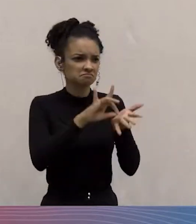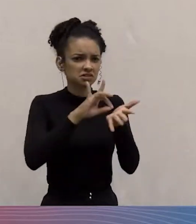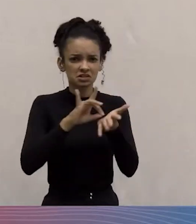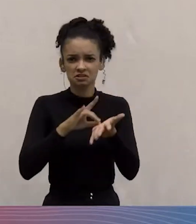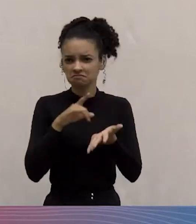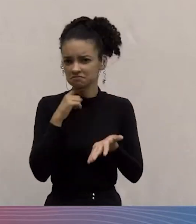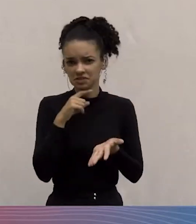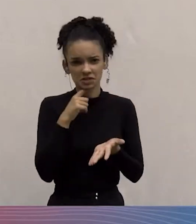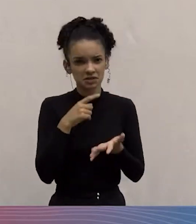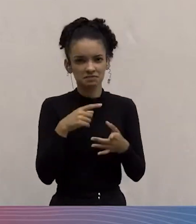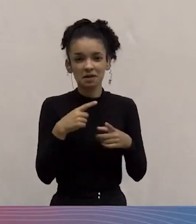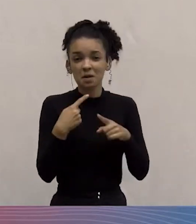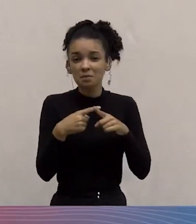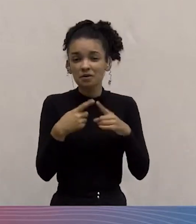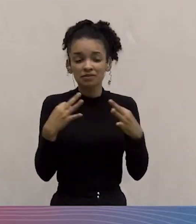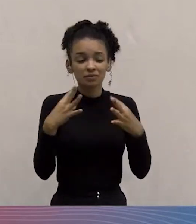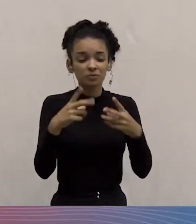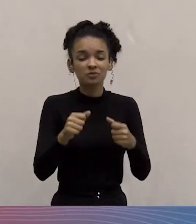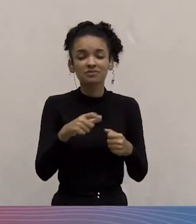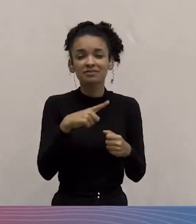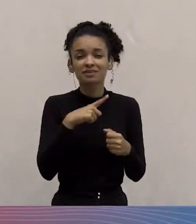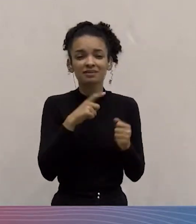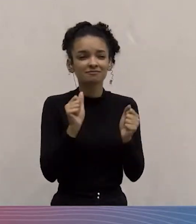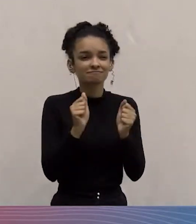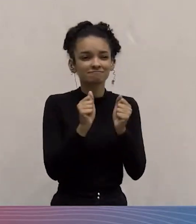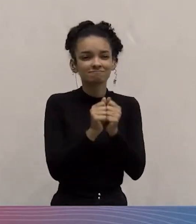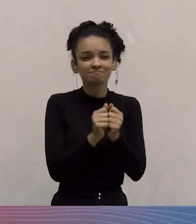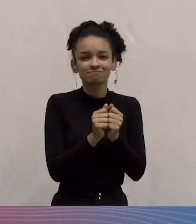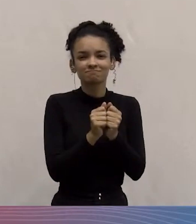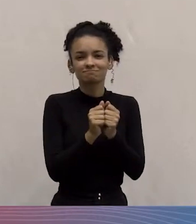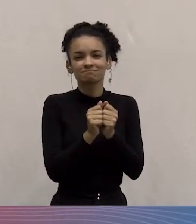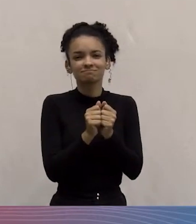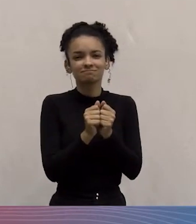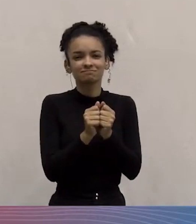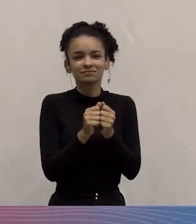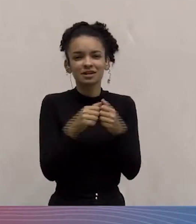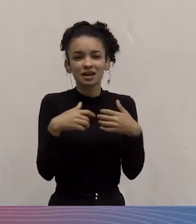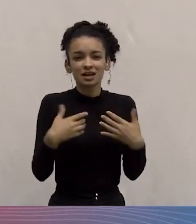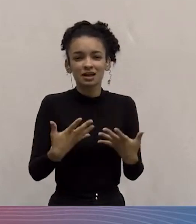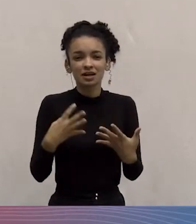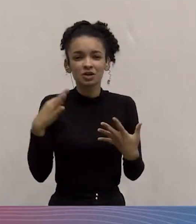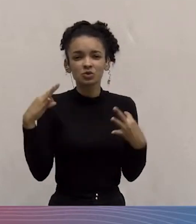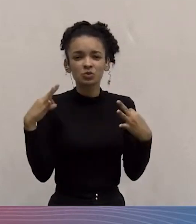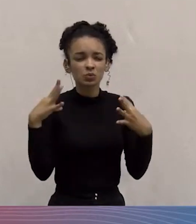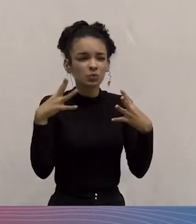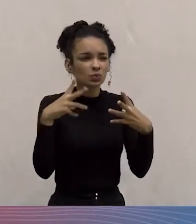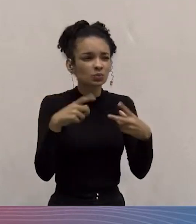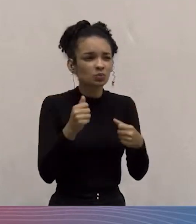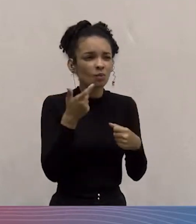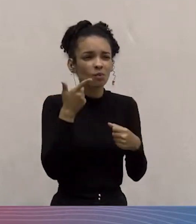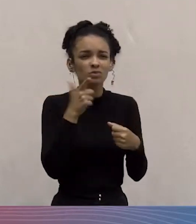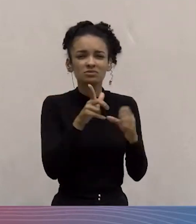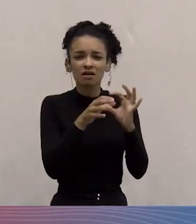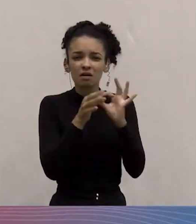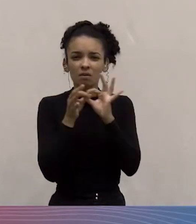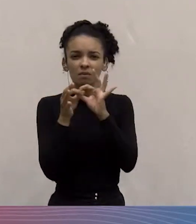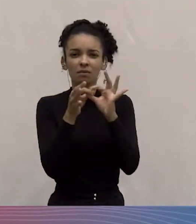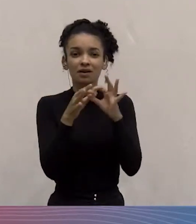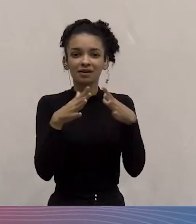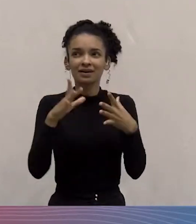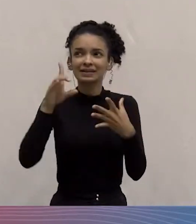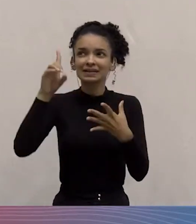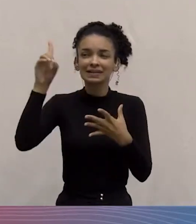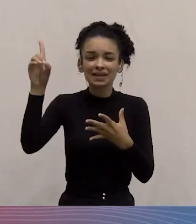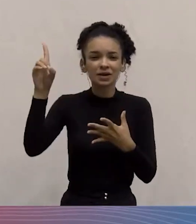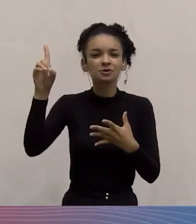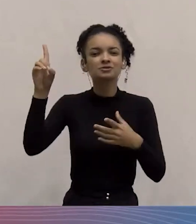inimizade, tudo foi encaixado. Quando tudo ficar encaixado, irmãos, Deus